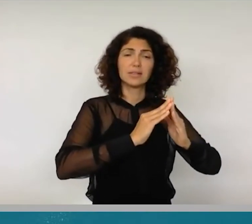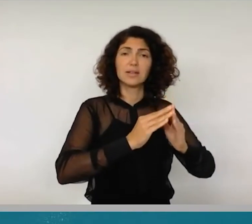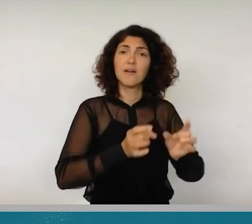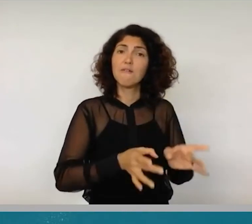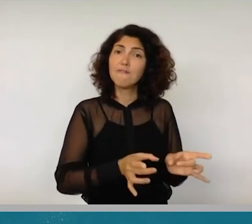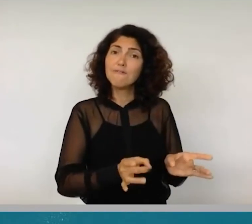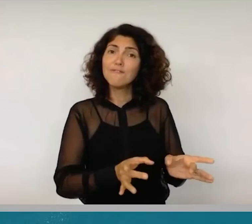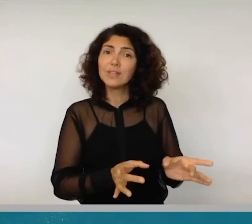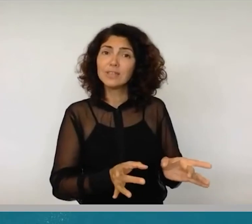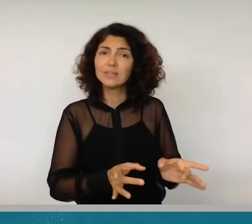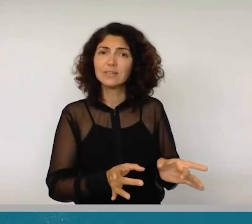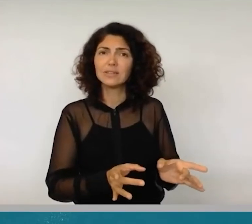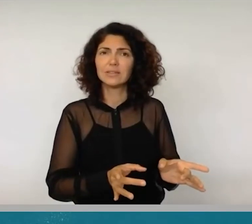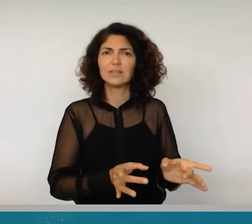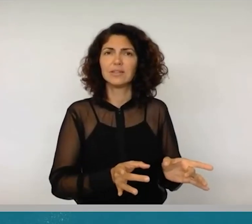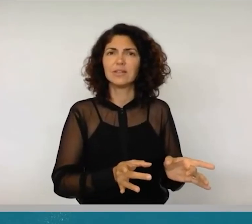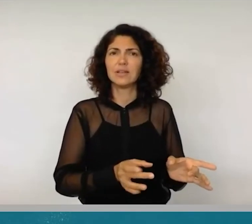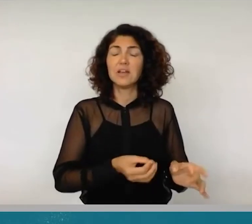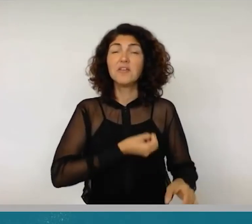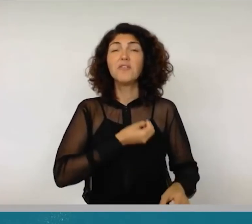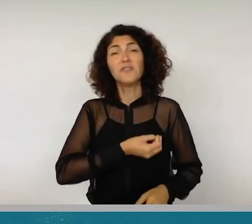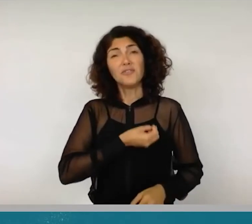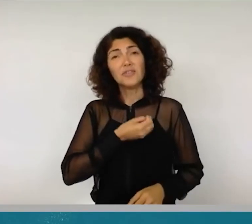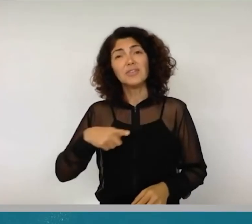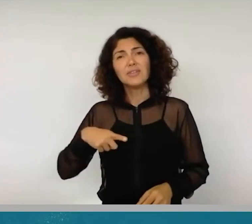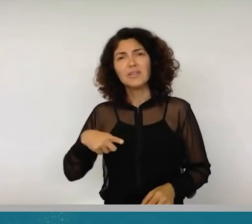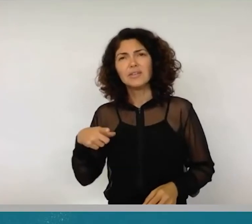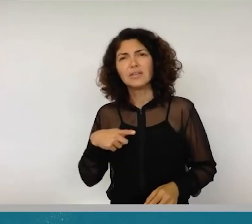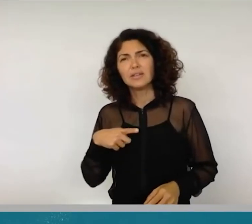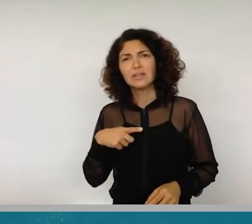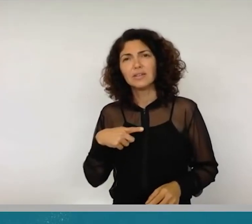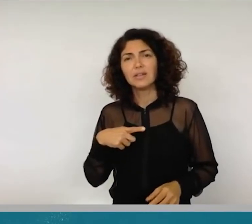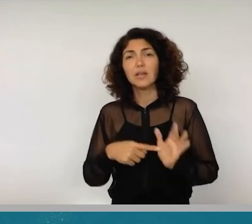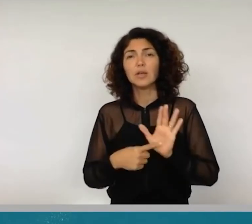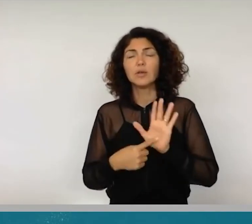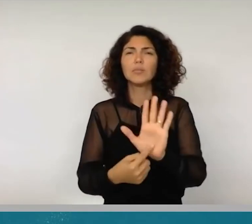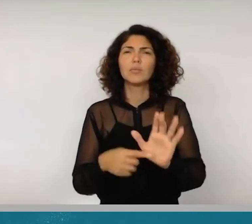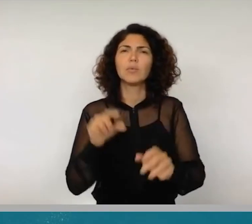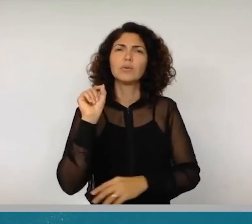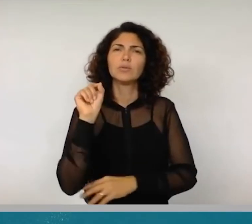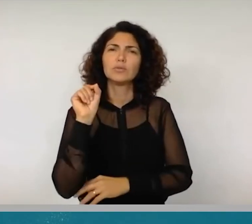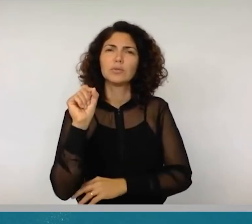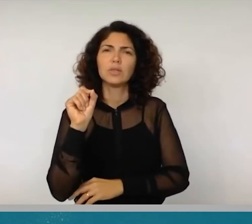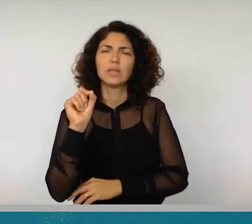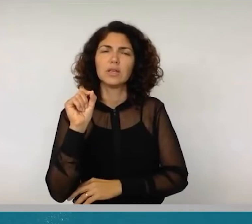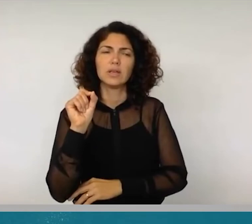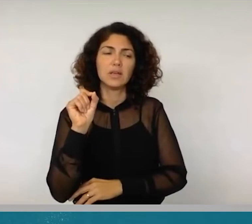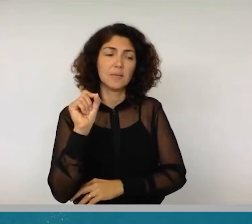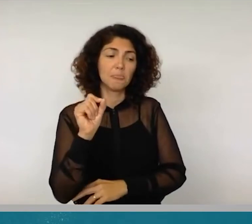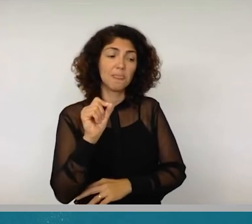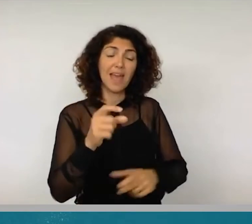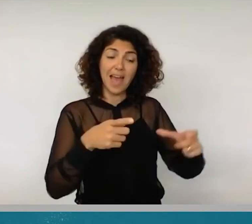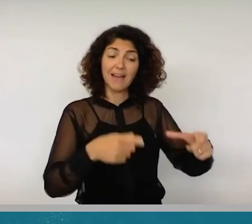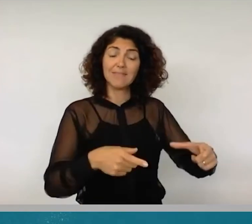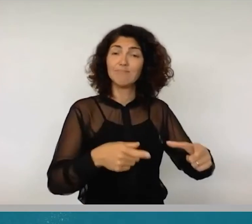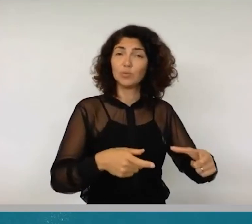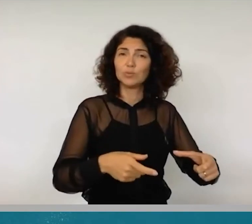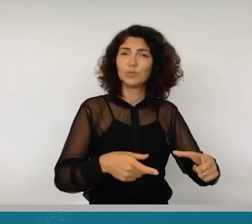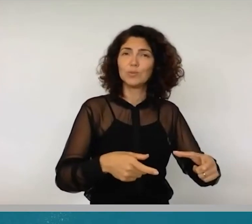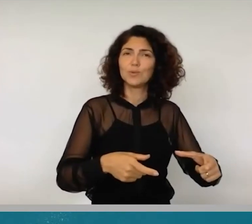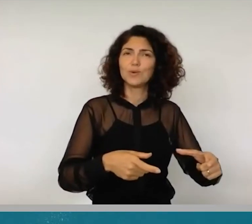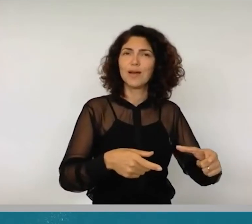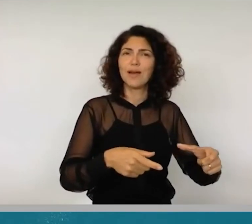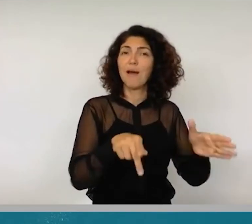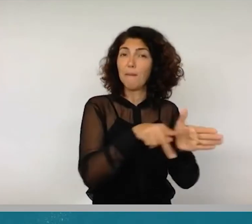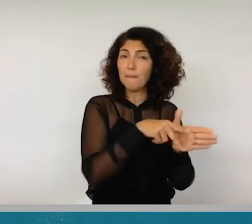Deus determinou que ninguém é dono da terra perpetuamente. Então de cada 7 anos, você